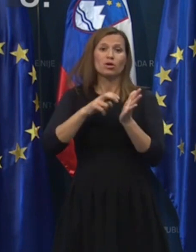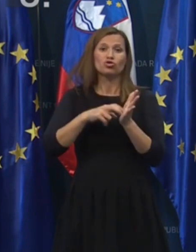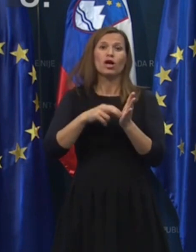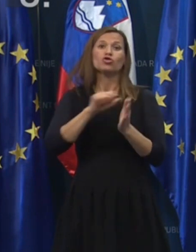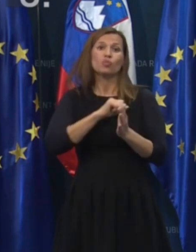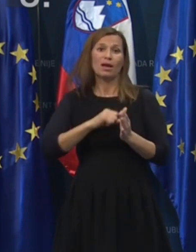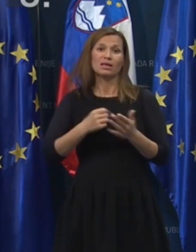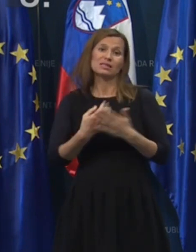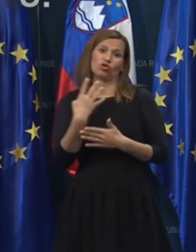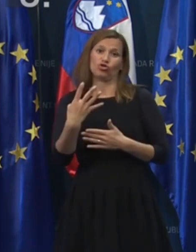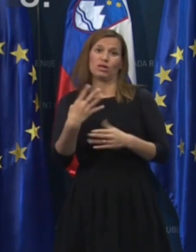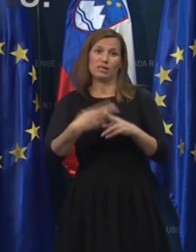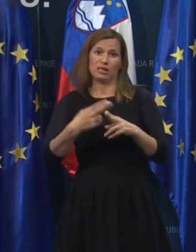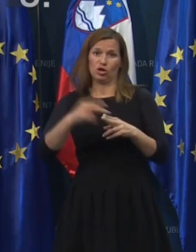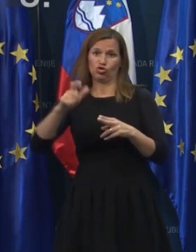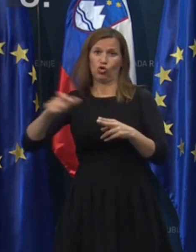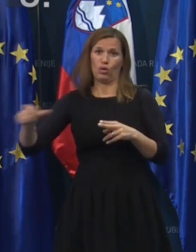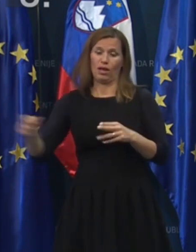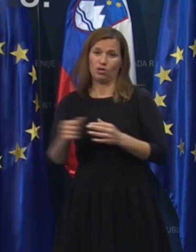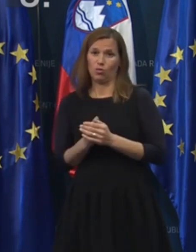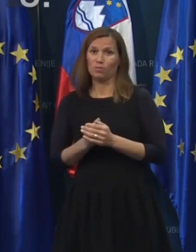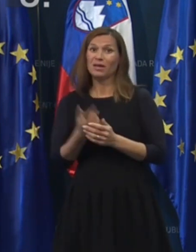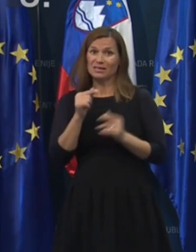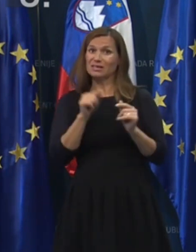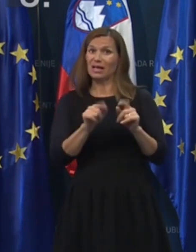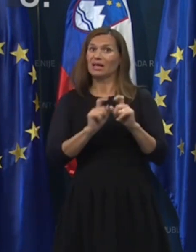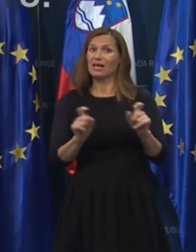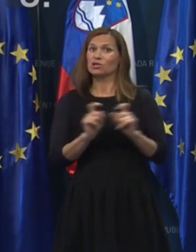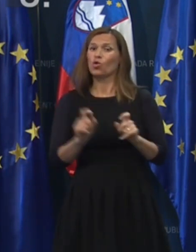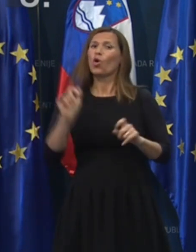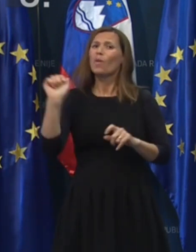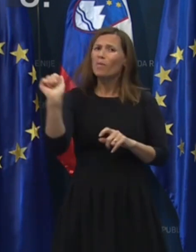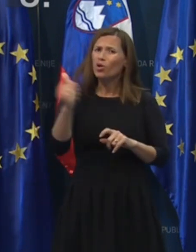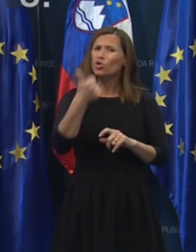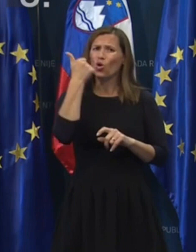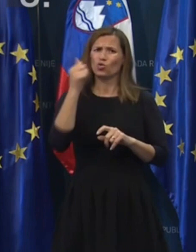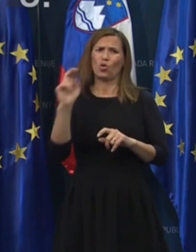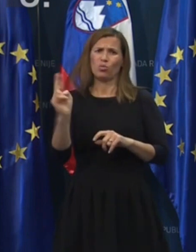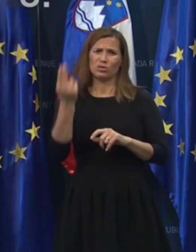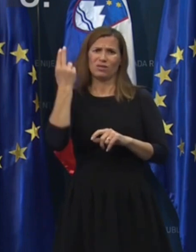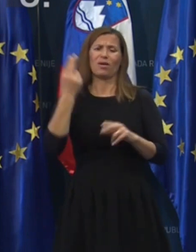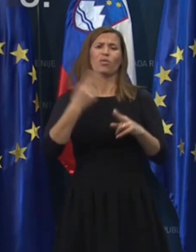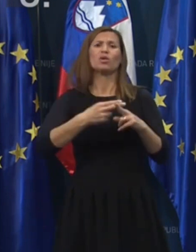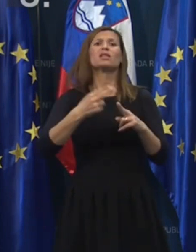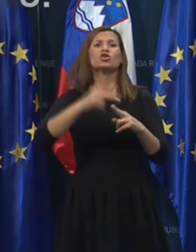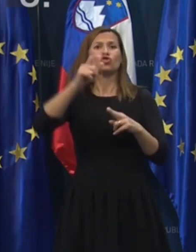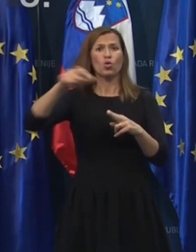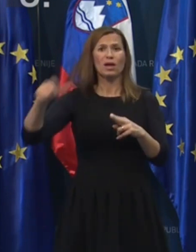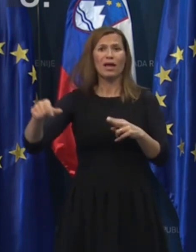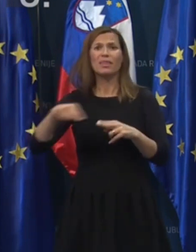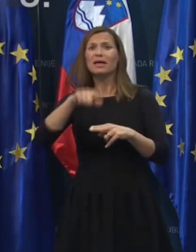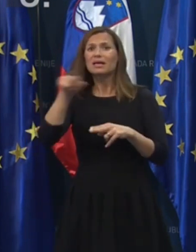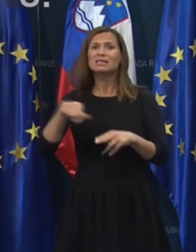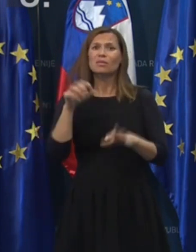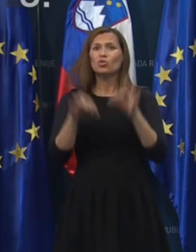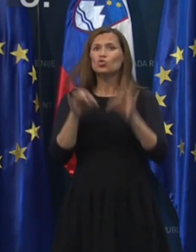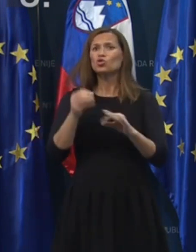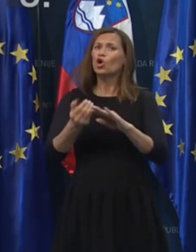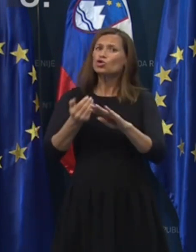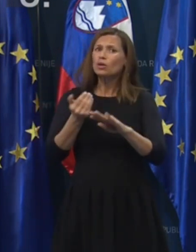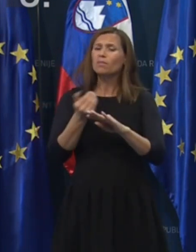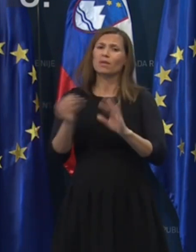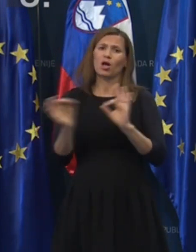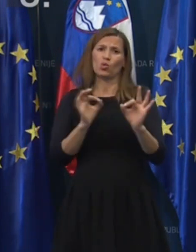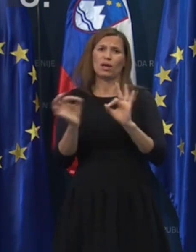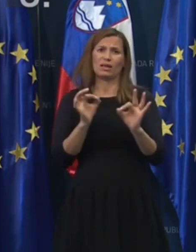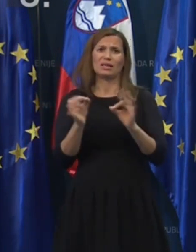40 državljanov. Iz teh razlogov ponovno pozivamo državljane, ki si skušajo čim prej urediti